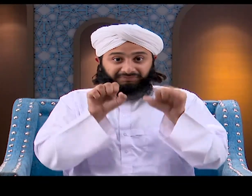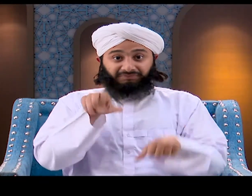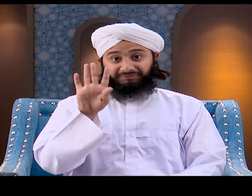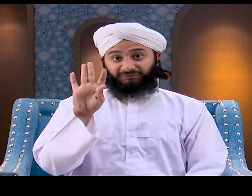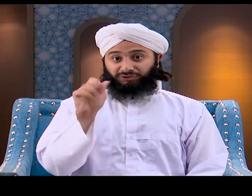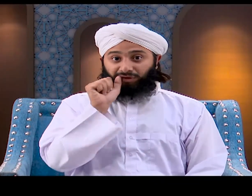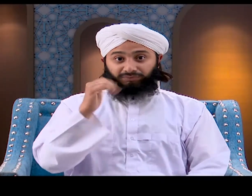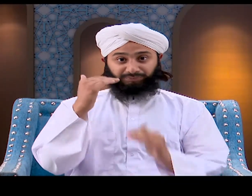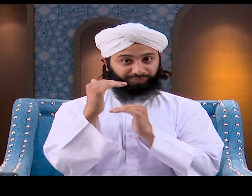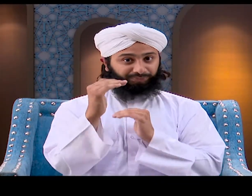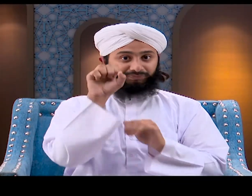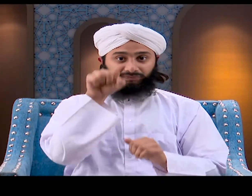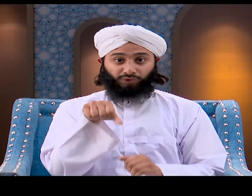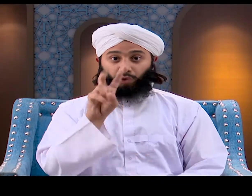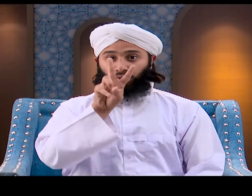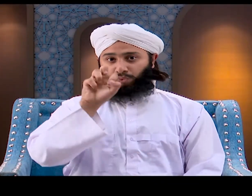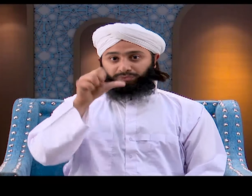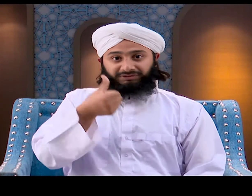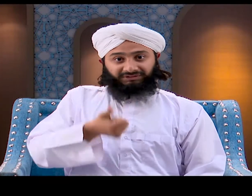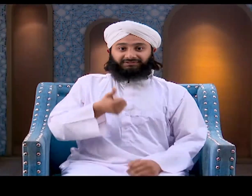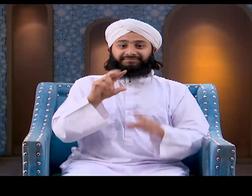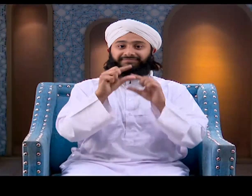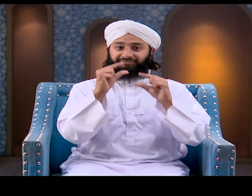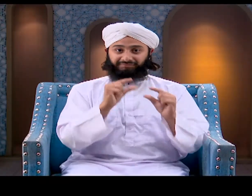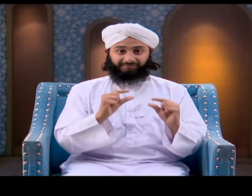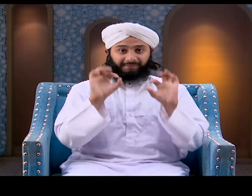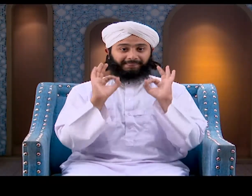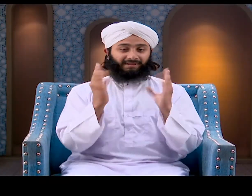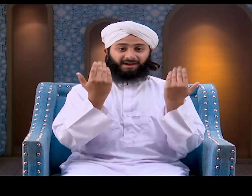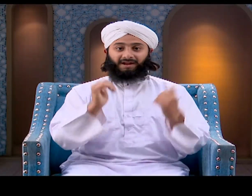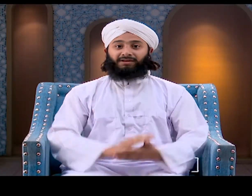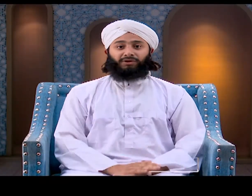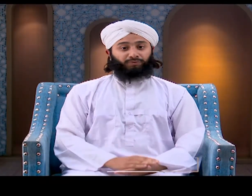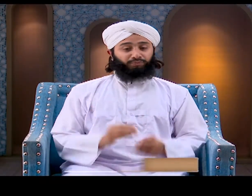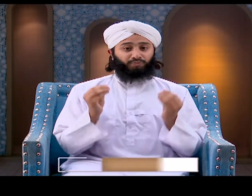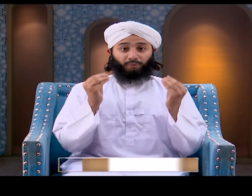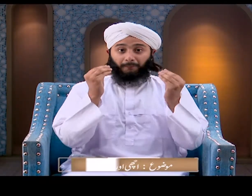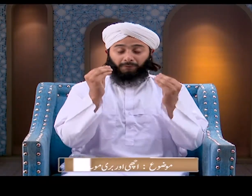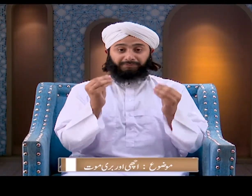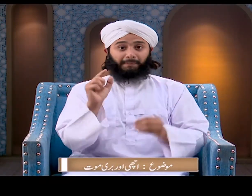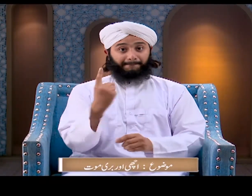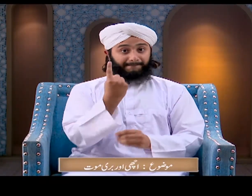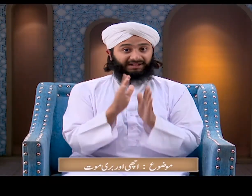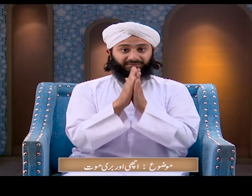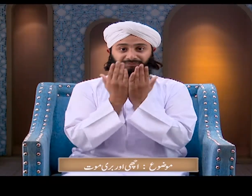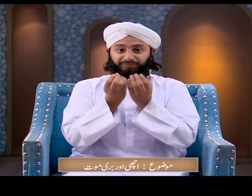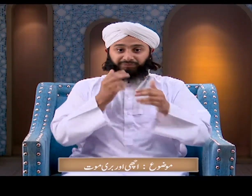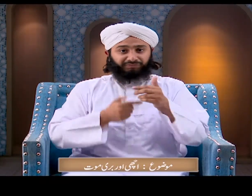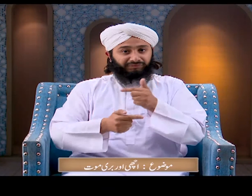اور 286 آیات ہیں۔ یہ مبارک سورت پہلے سپارے سے شروع ہو کر تیسرے سپارے کے نصف سے